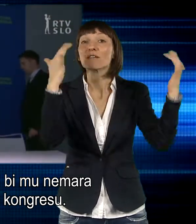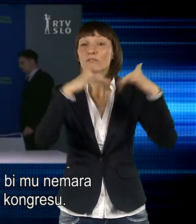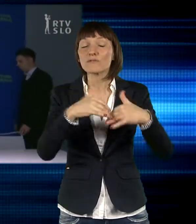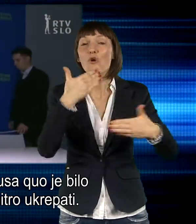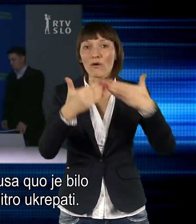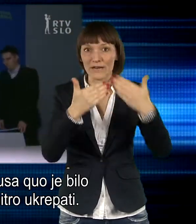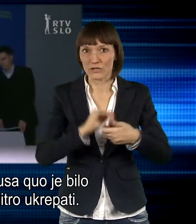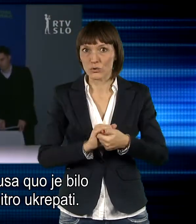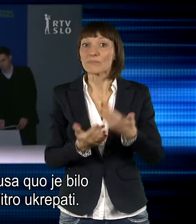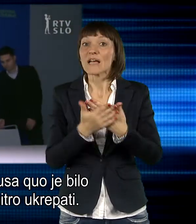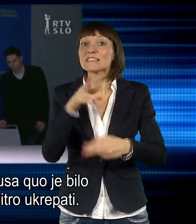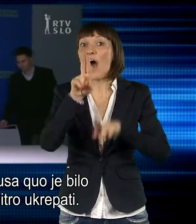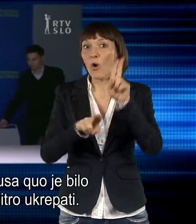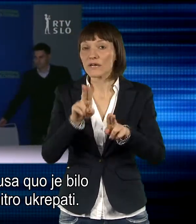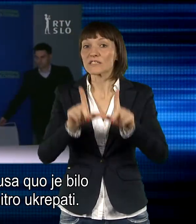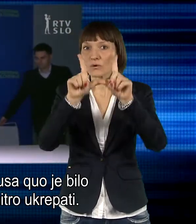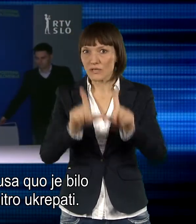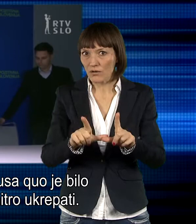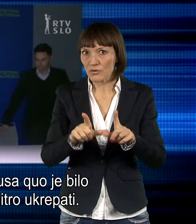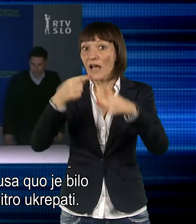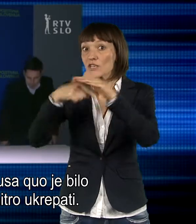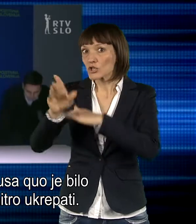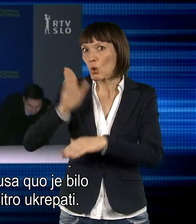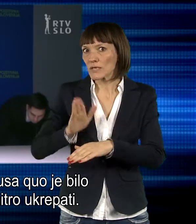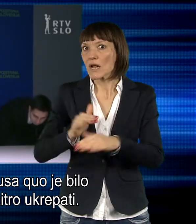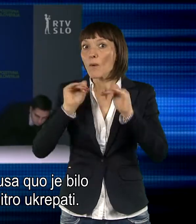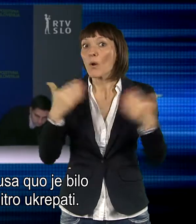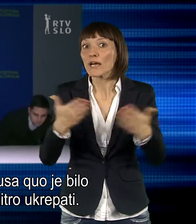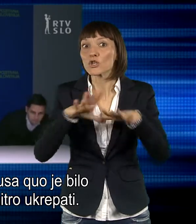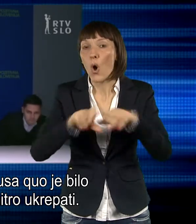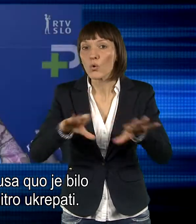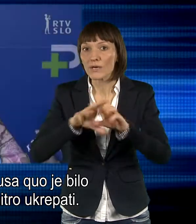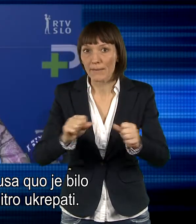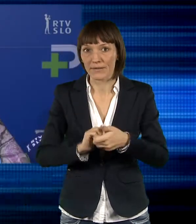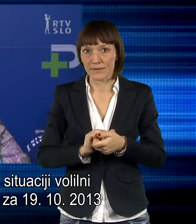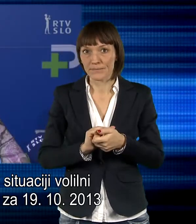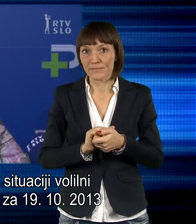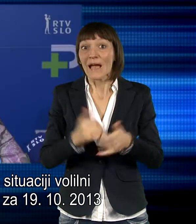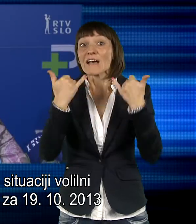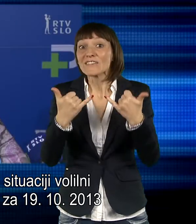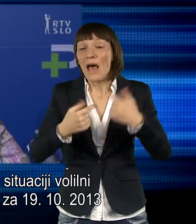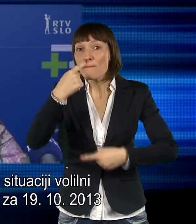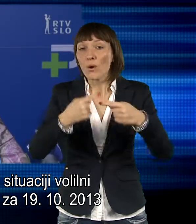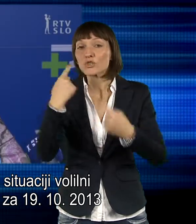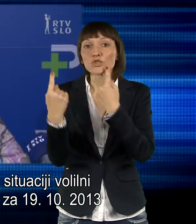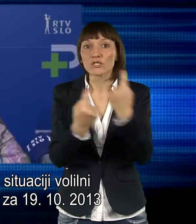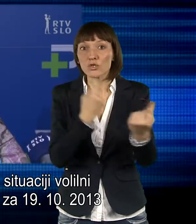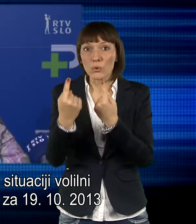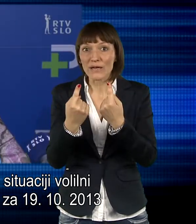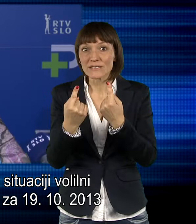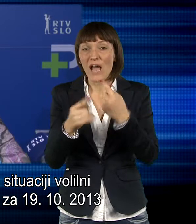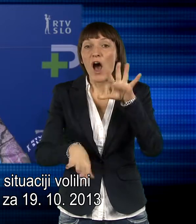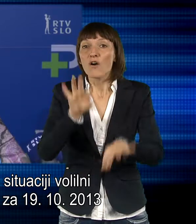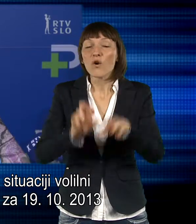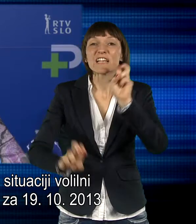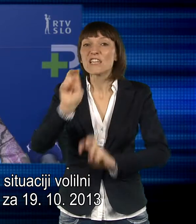Za ohranitev statusa quo je bilo v stranki treba hitro ukrepati. Da v dani politični situaciji volilni